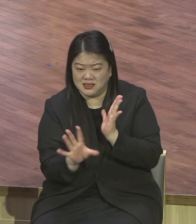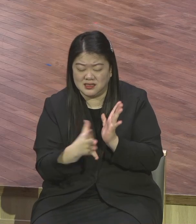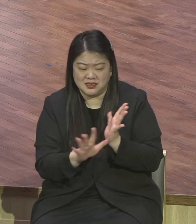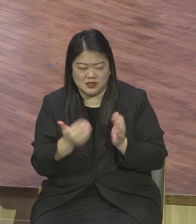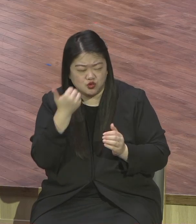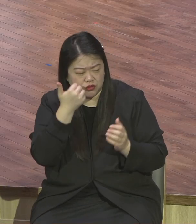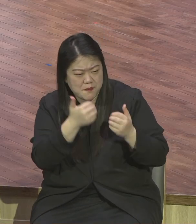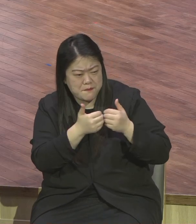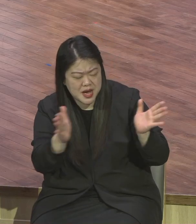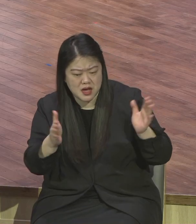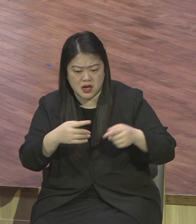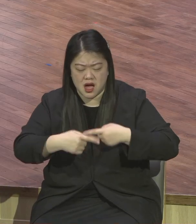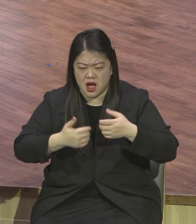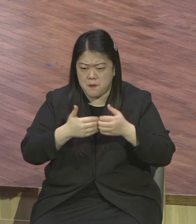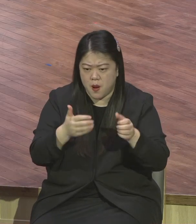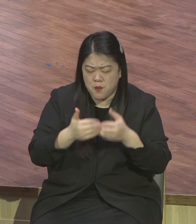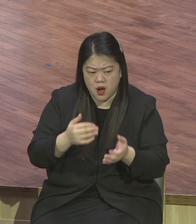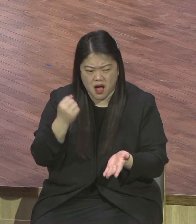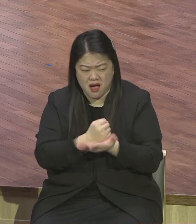빠져 실패하게 되시오.